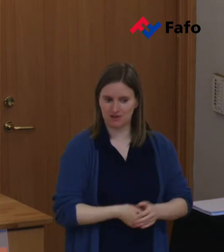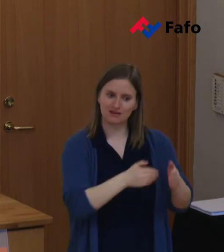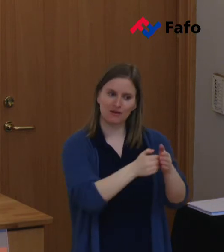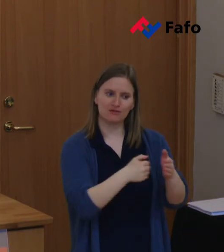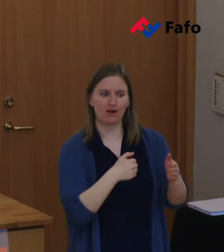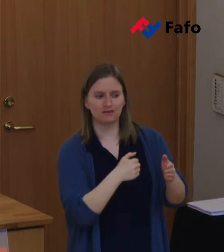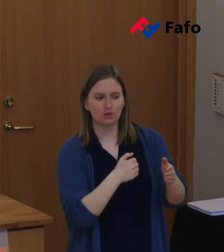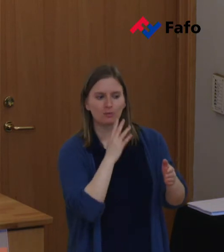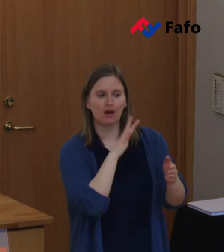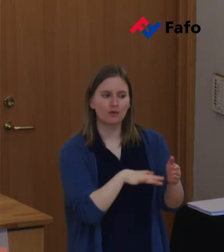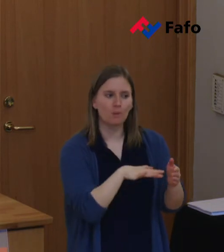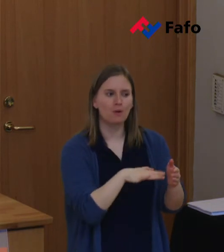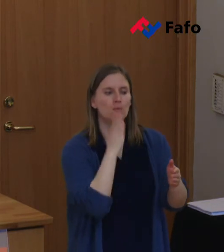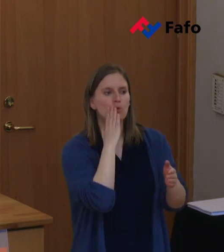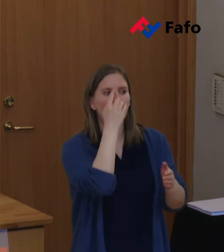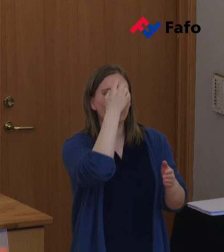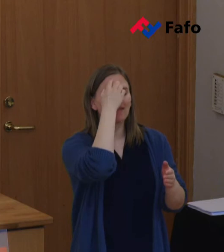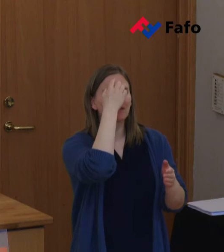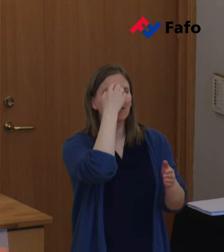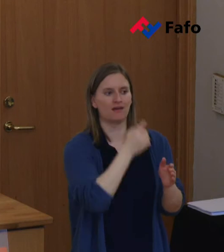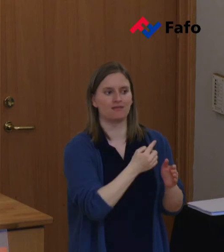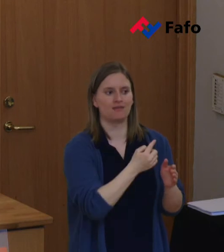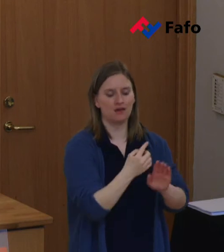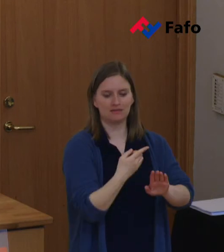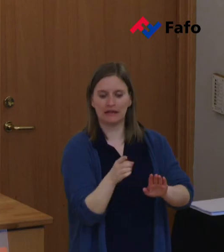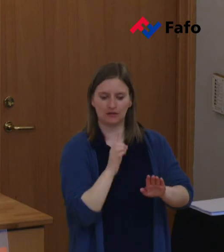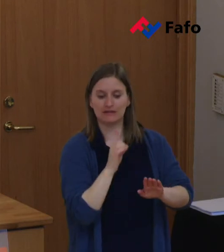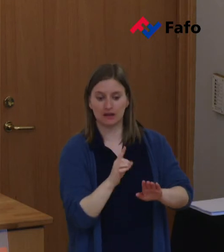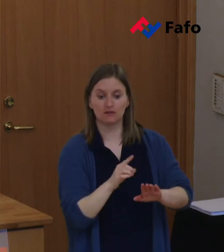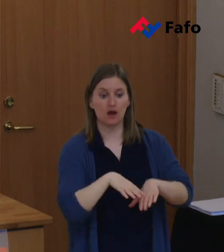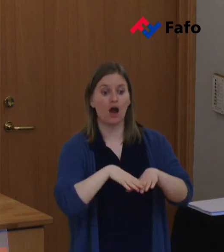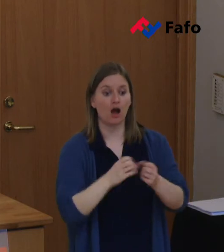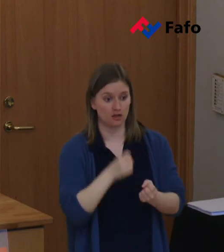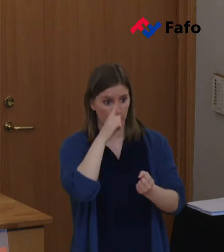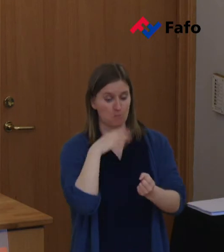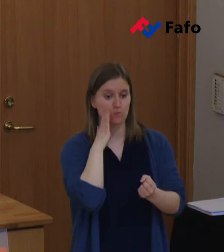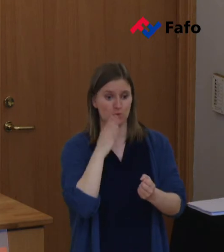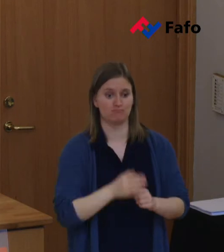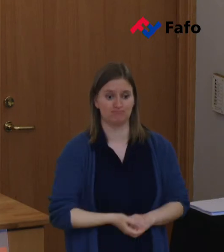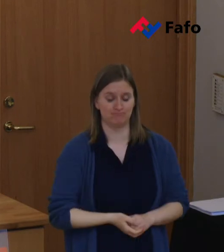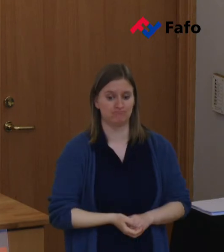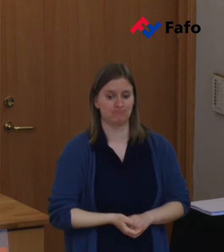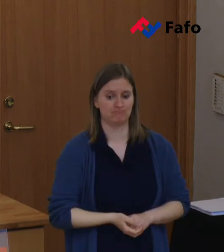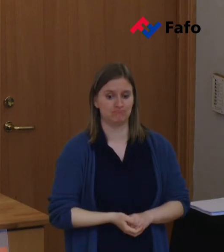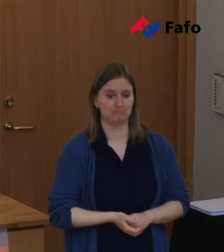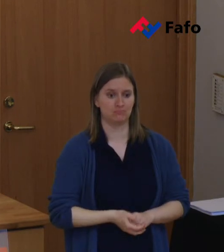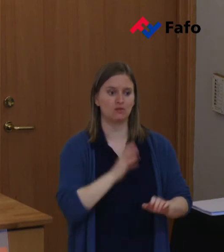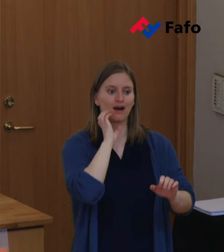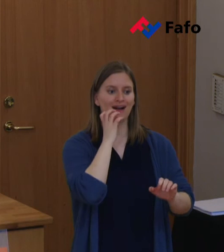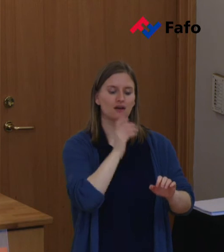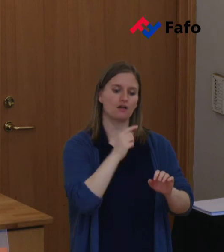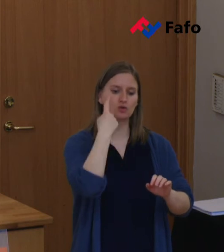man hadde snakket om boevne, til at man sa at alle kan bo. Og det var Erna Solberg